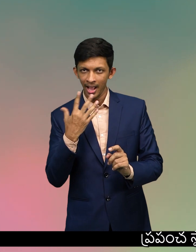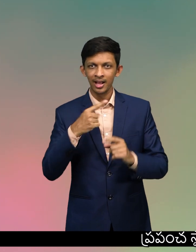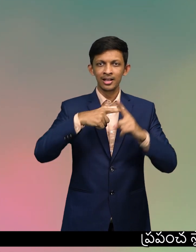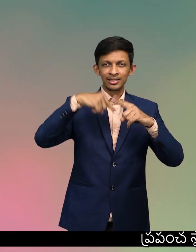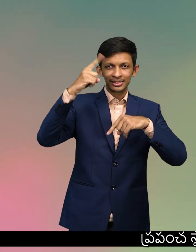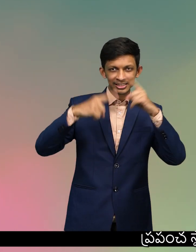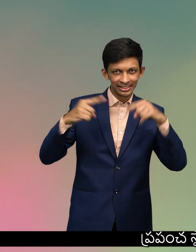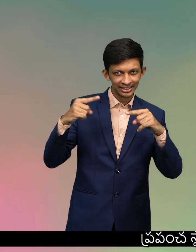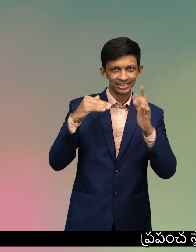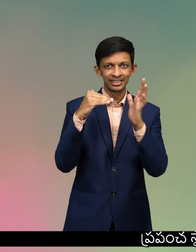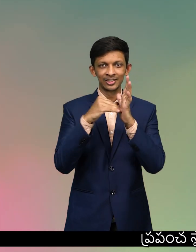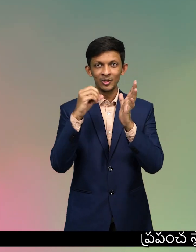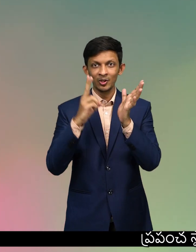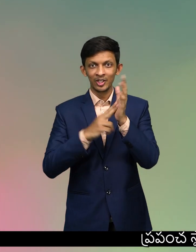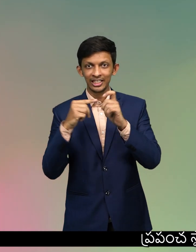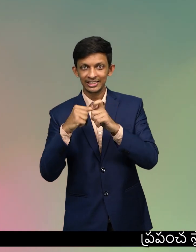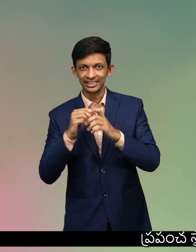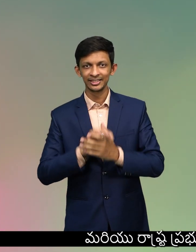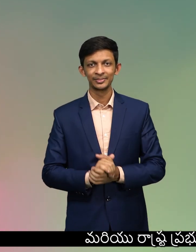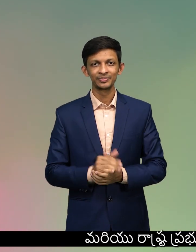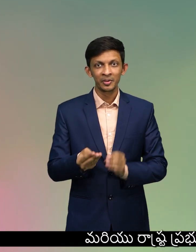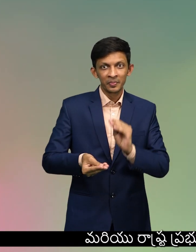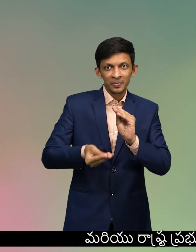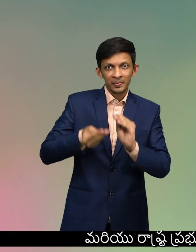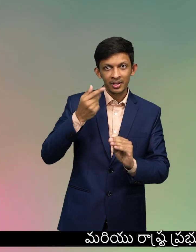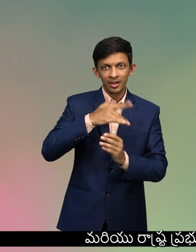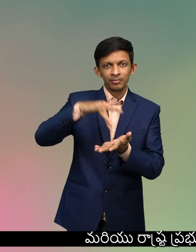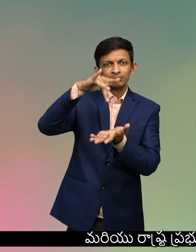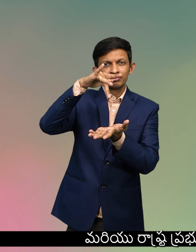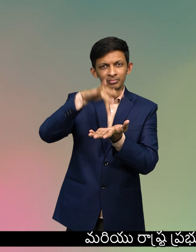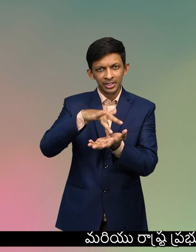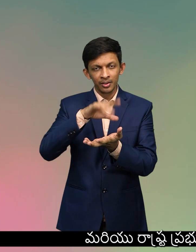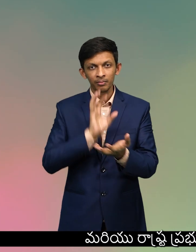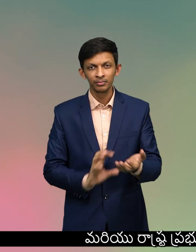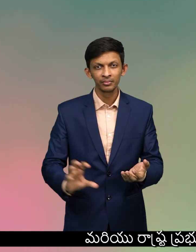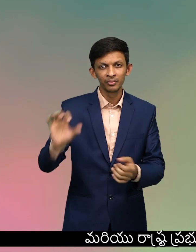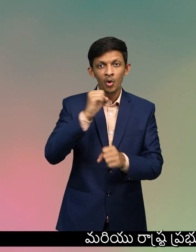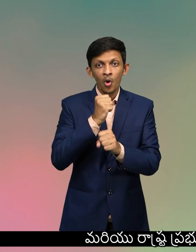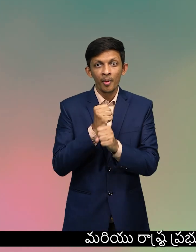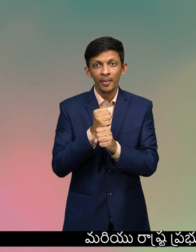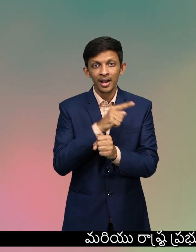ప్రపంచ స్థాయి సౌకర్యాలతో కేంద్ర మరియు రాష్ట్ర ప్రభుత్వాలచే ఏర్పాటు చేయబడింది.